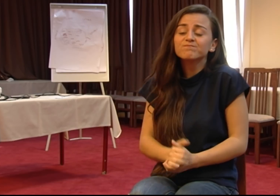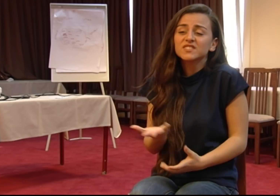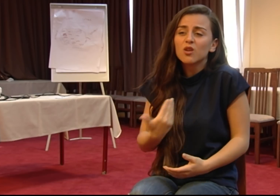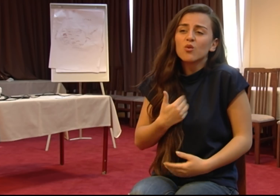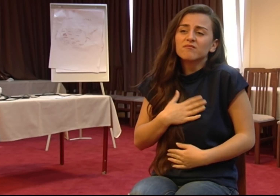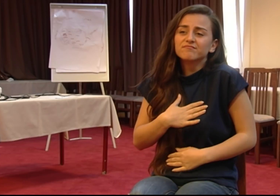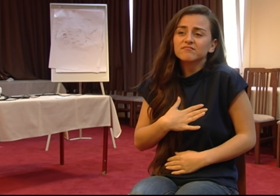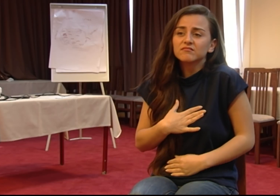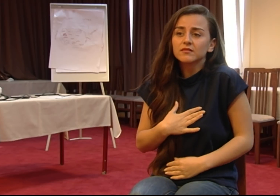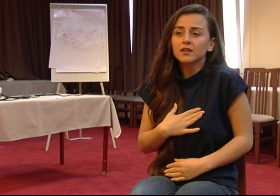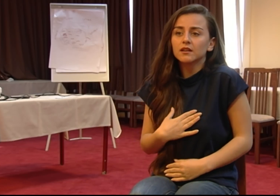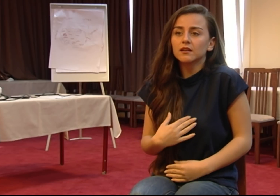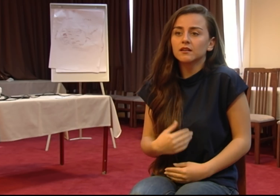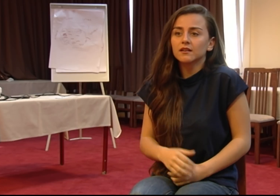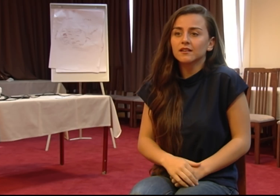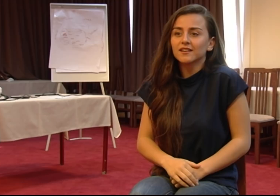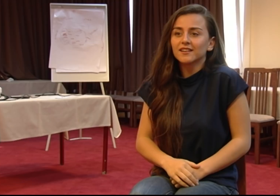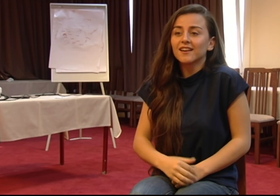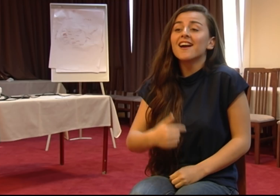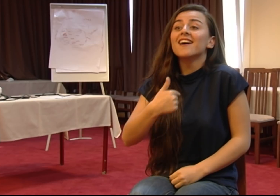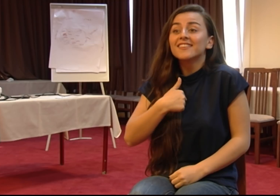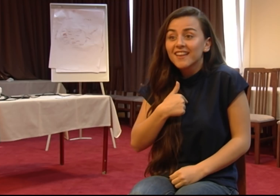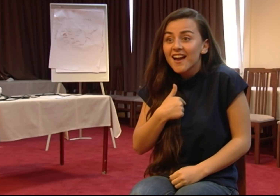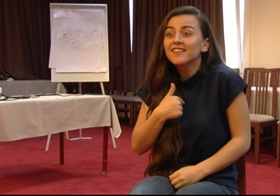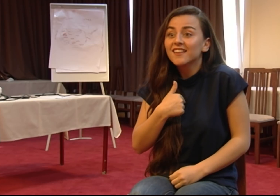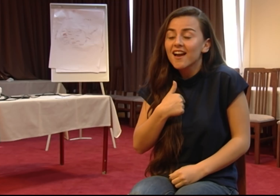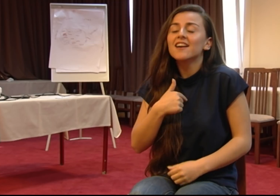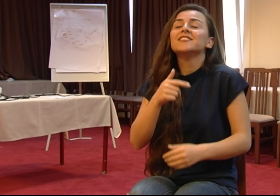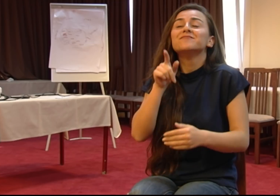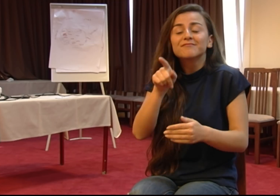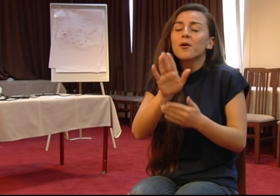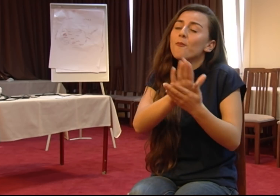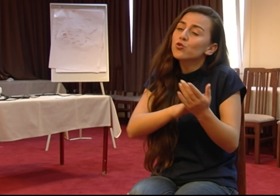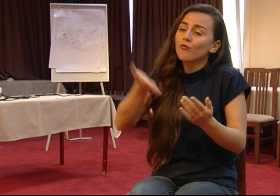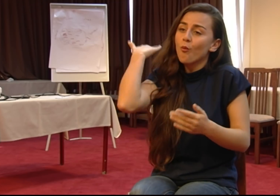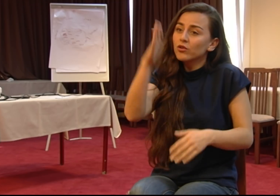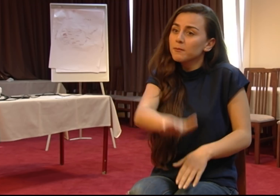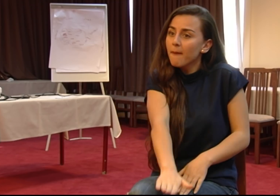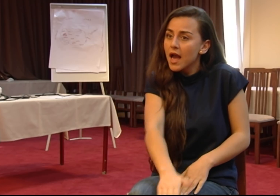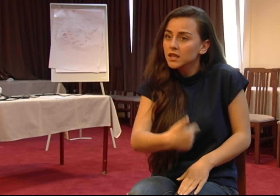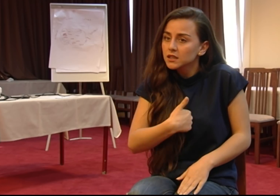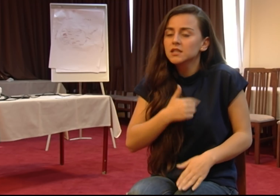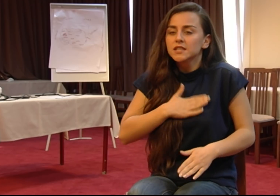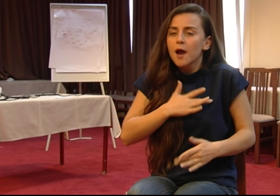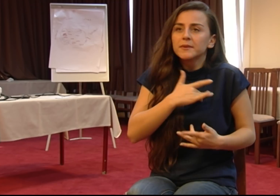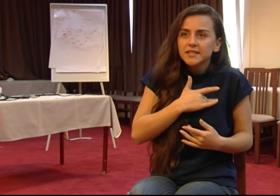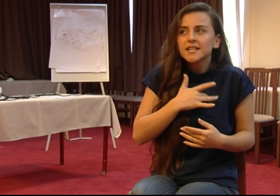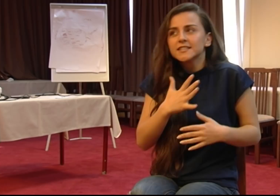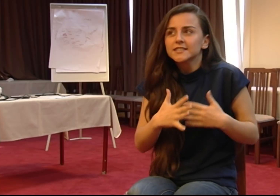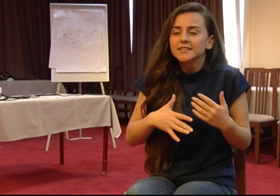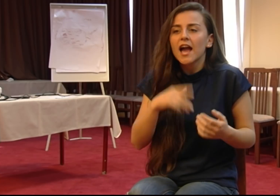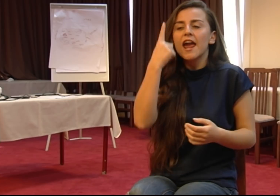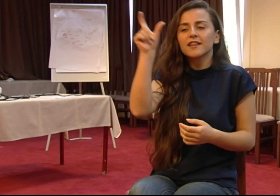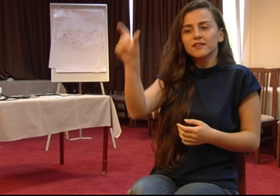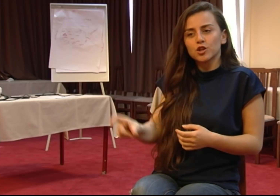бев малечка, во срцето имав топлина и љубов. Растев во интернат за глуви деца во Битола